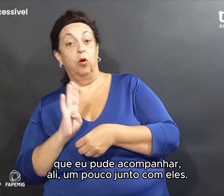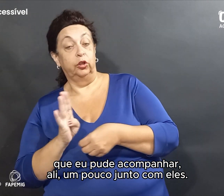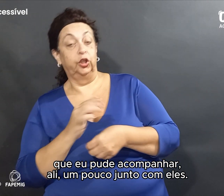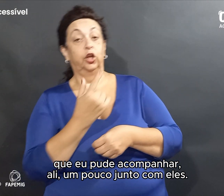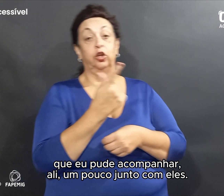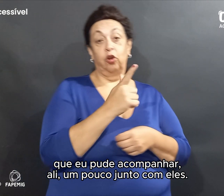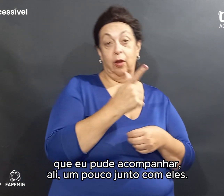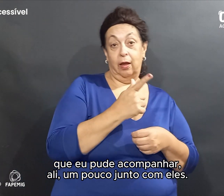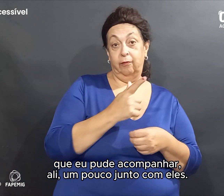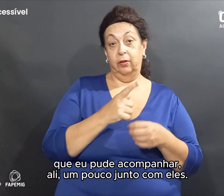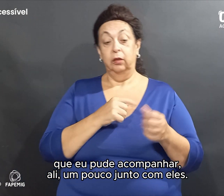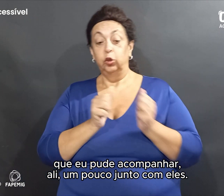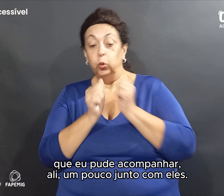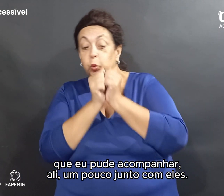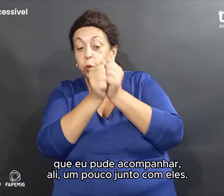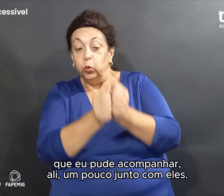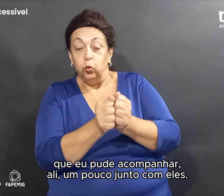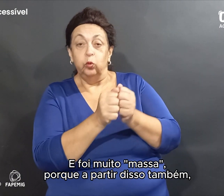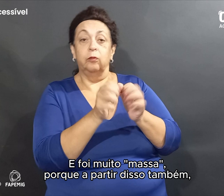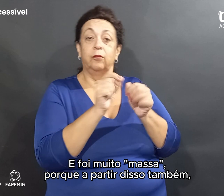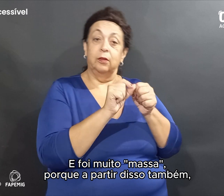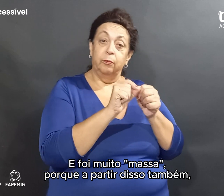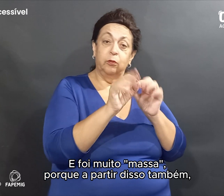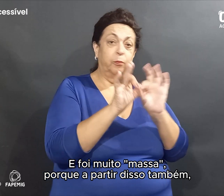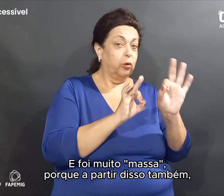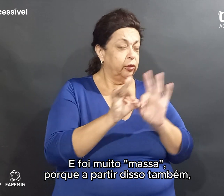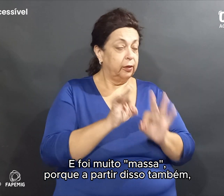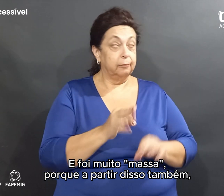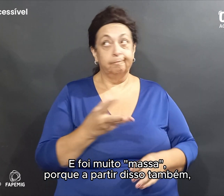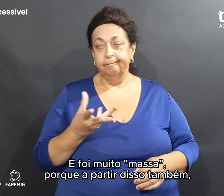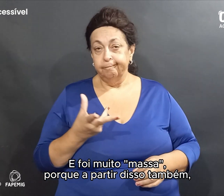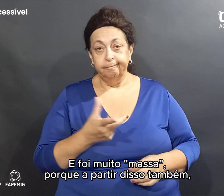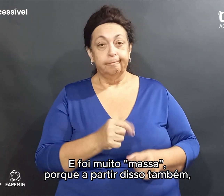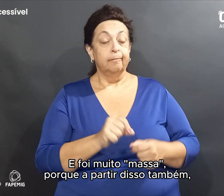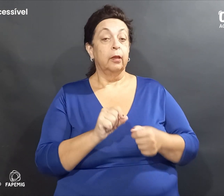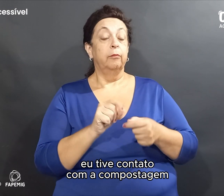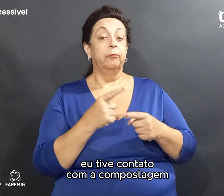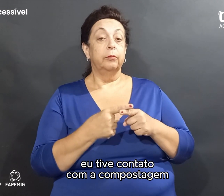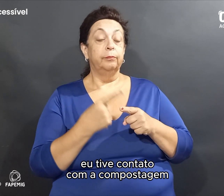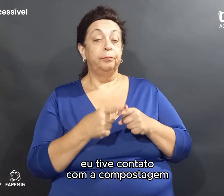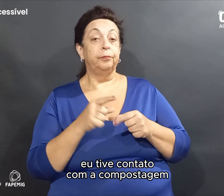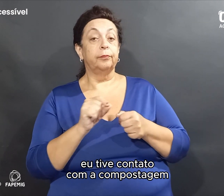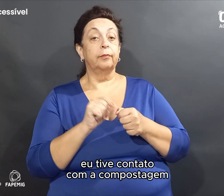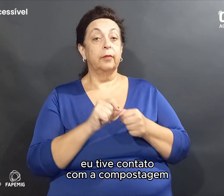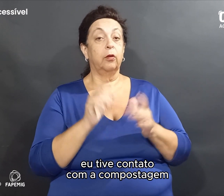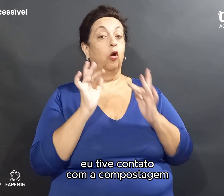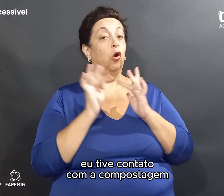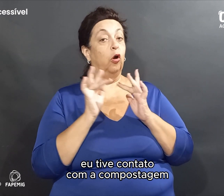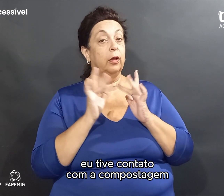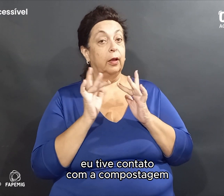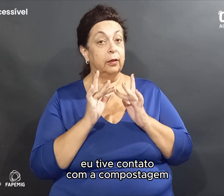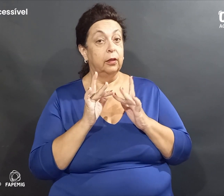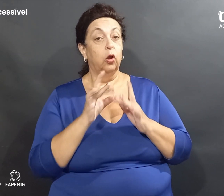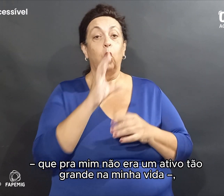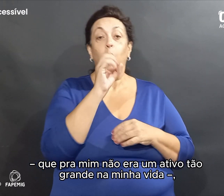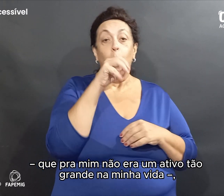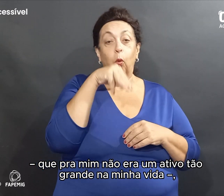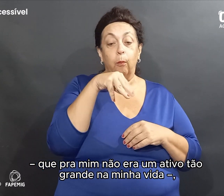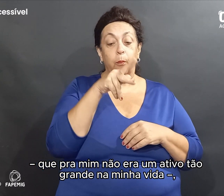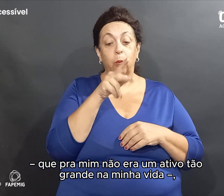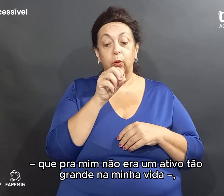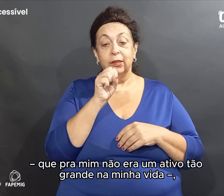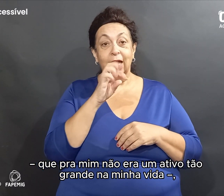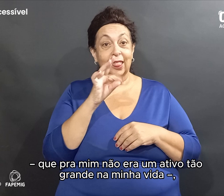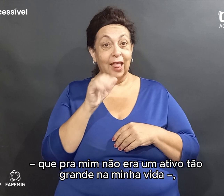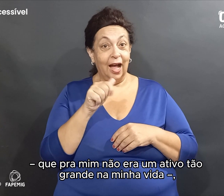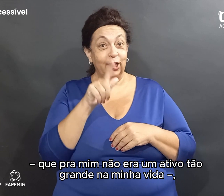estar acompanhando ali um pouco junto com eles, e foi muito massa, porque a partir disso também eu tive contato com a compostagem, que para mim não